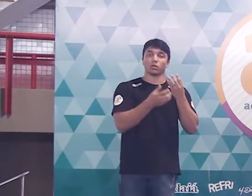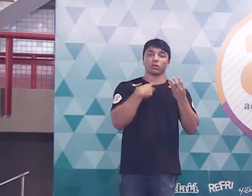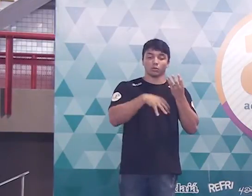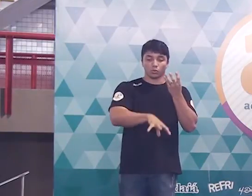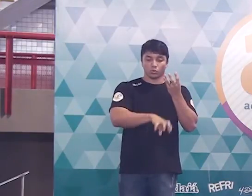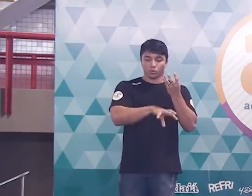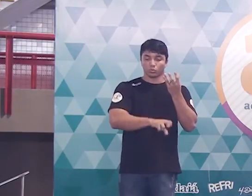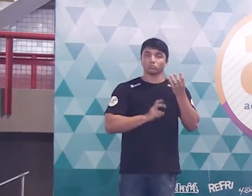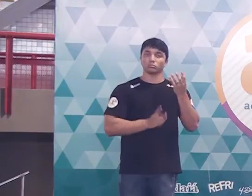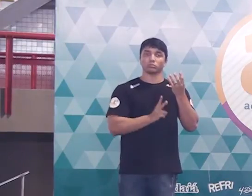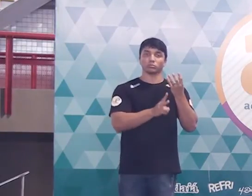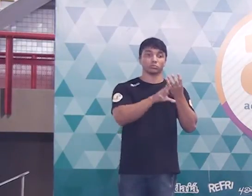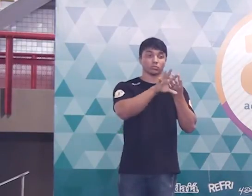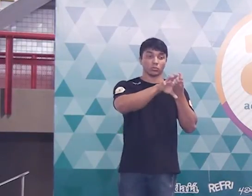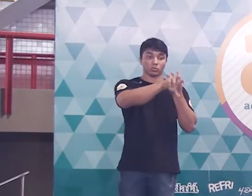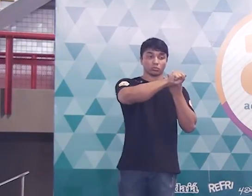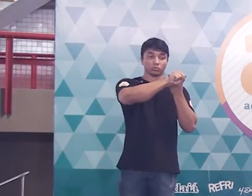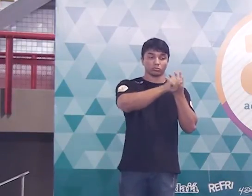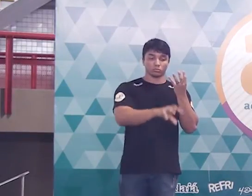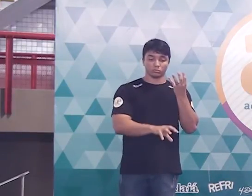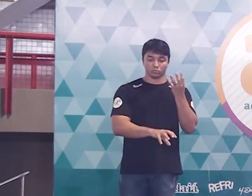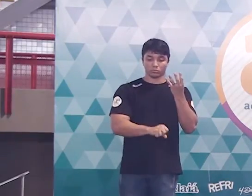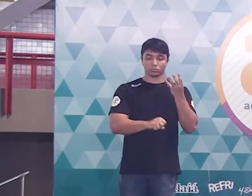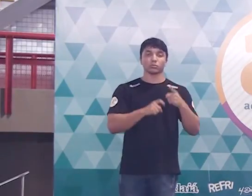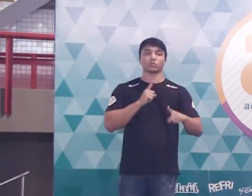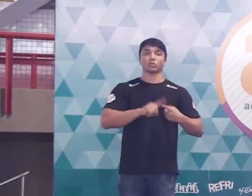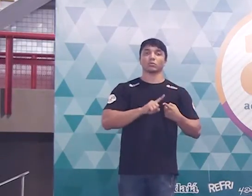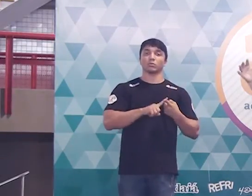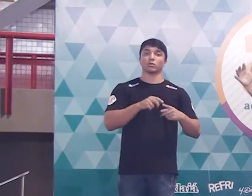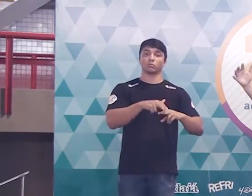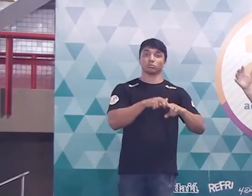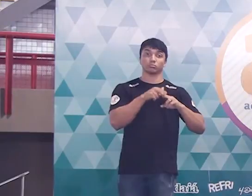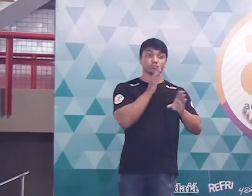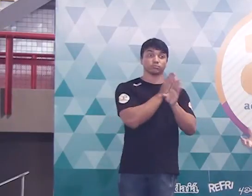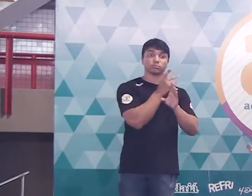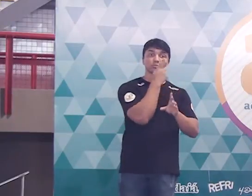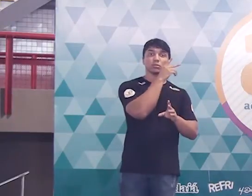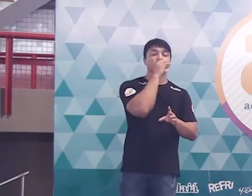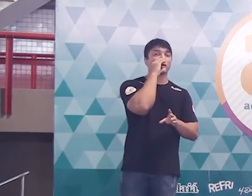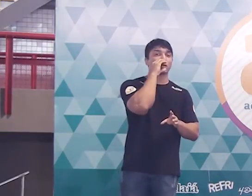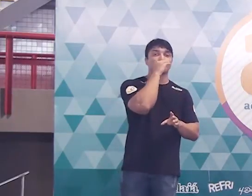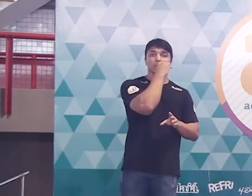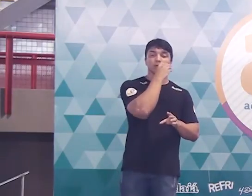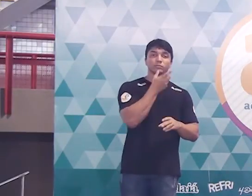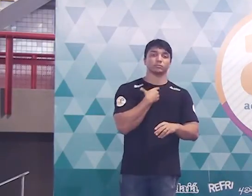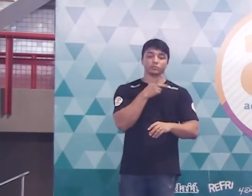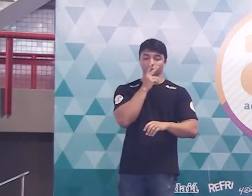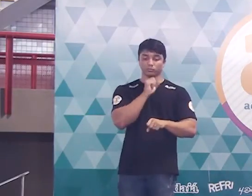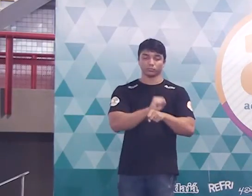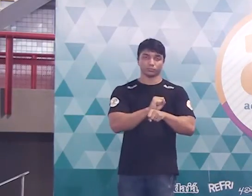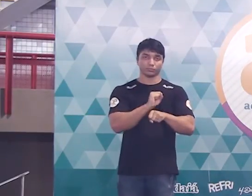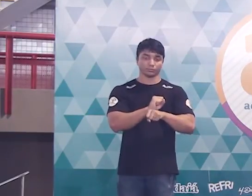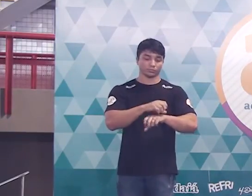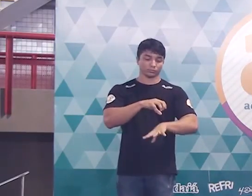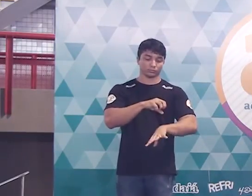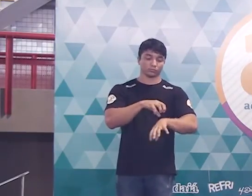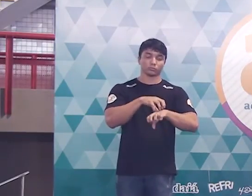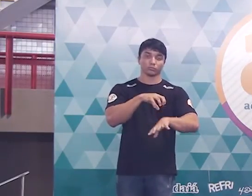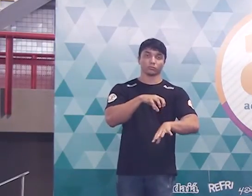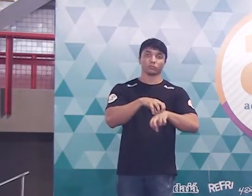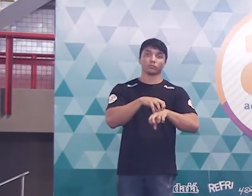Absorvendo. Na hora que ela fecha o estômago, porque o ambiente está quente, ela deixa de absorver. E se ela deixa